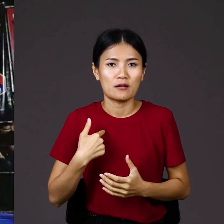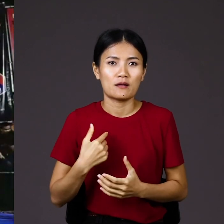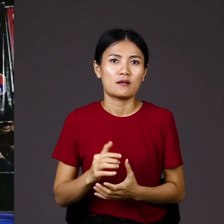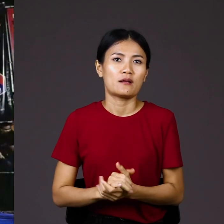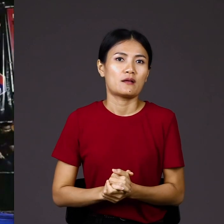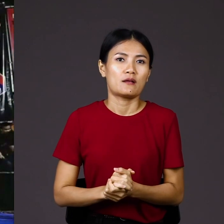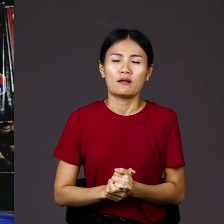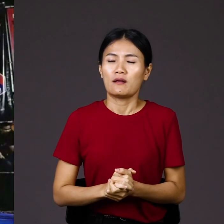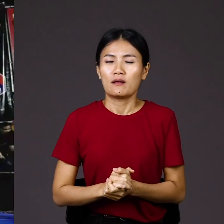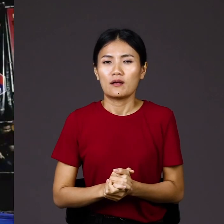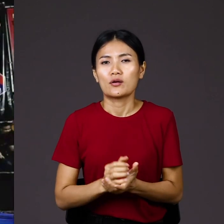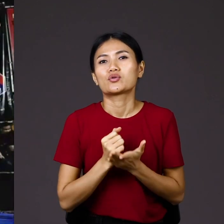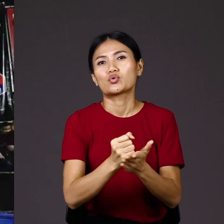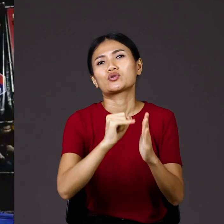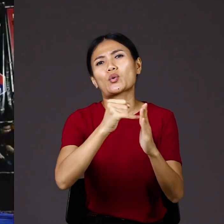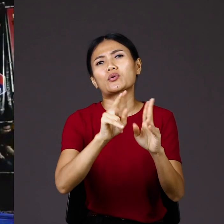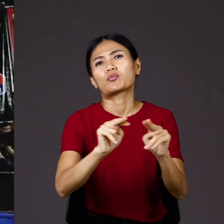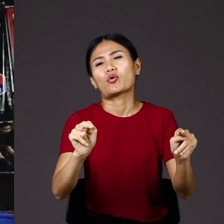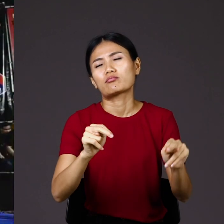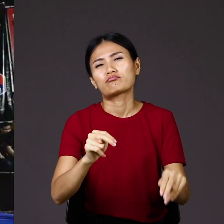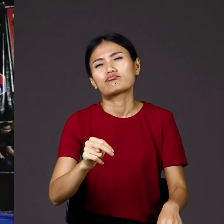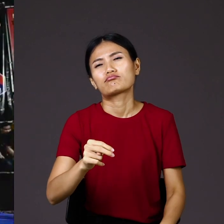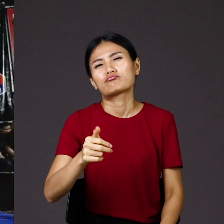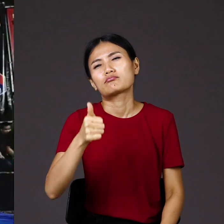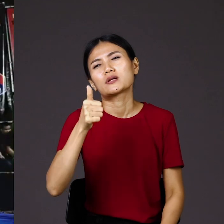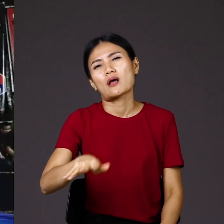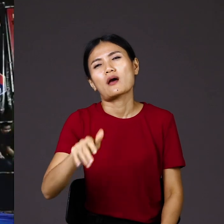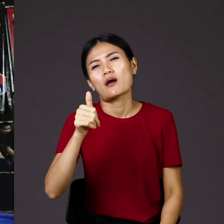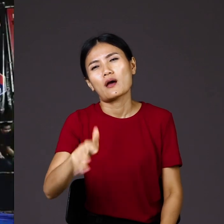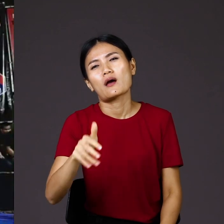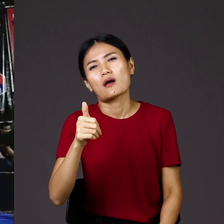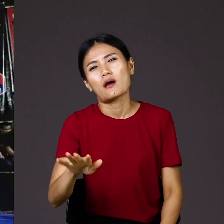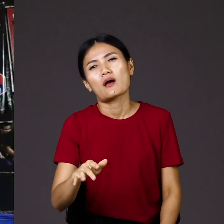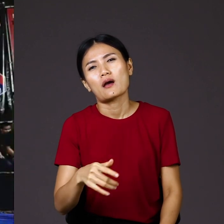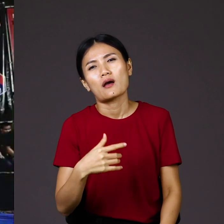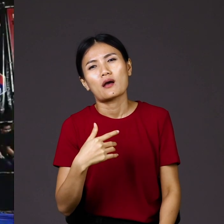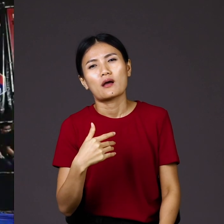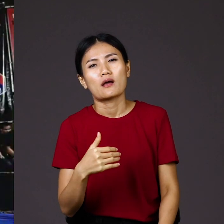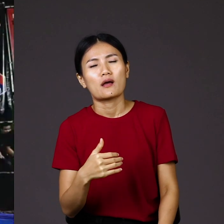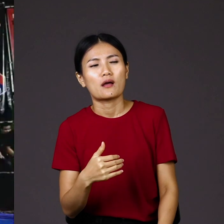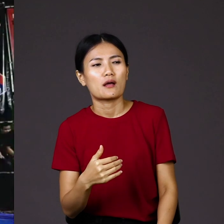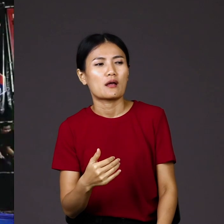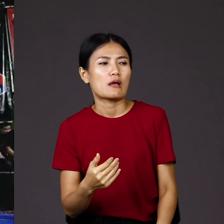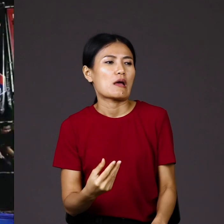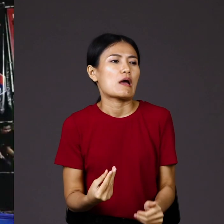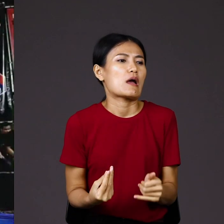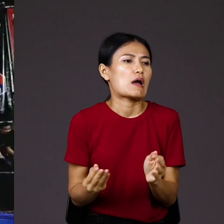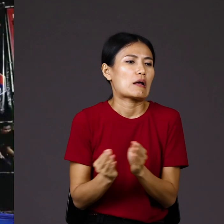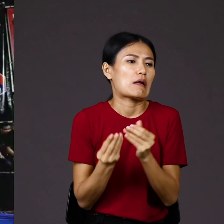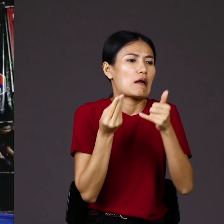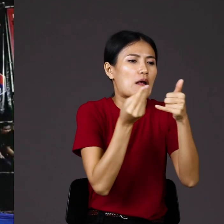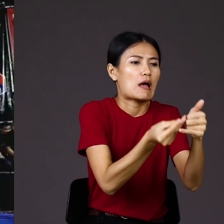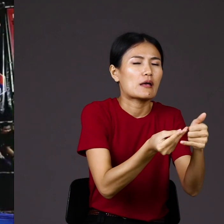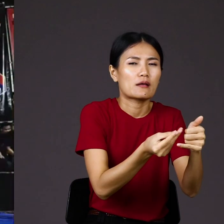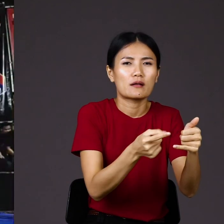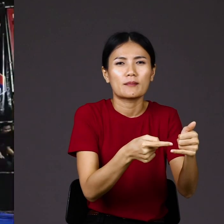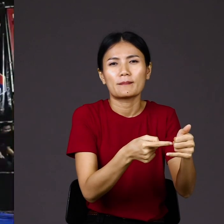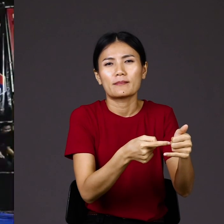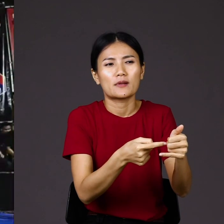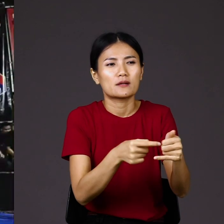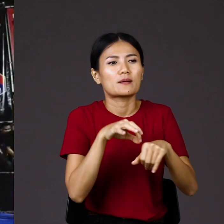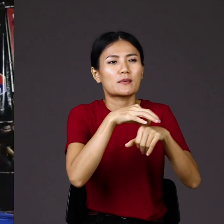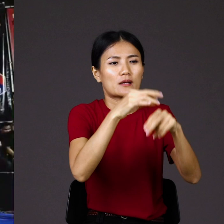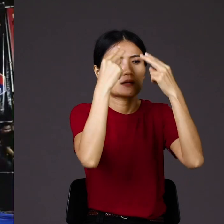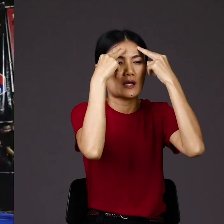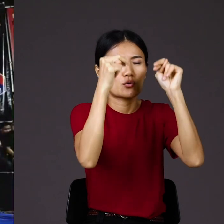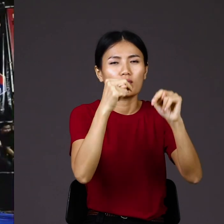เราเข้ามาบริหารขับเคลื่อนนนทบุรีได้ไม่พอที่จะทำให้ไพบูลย์กิจวรวุฒิเป็นผู้นำจังหวัดเป็นน